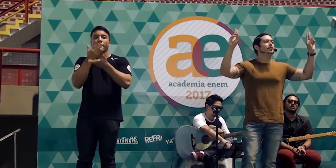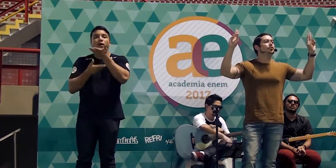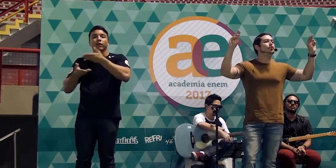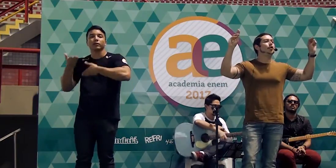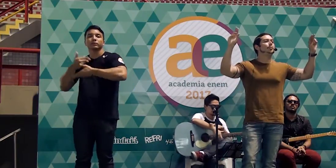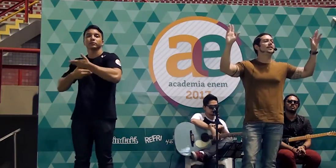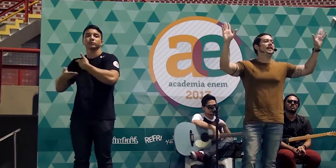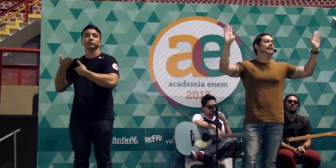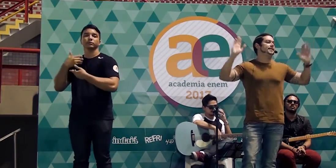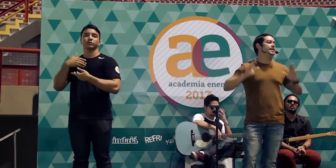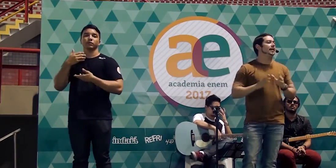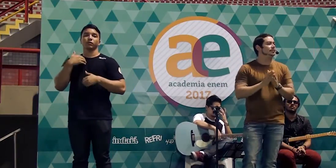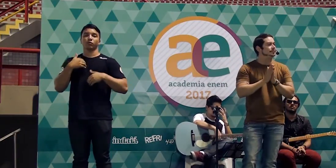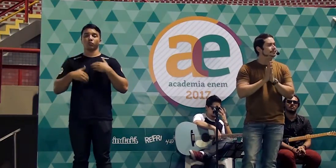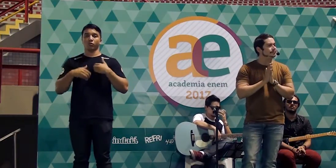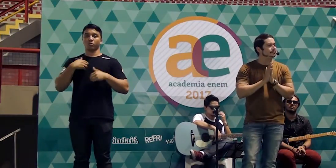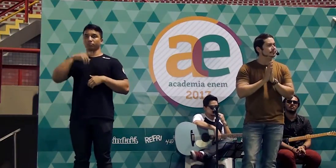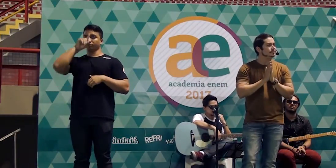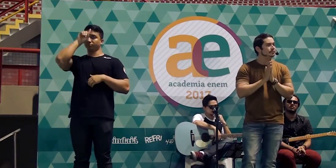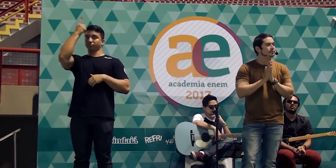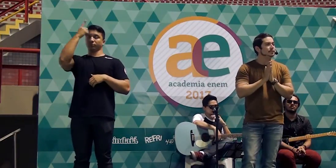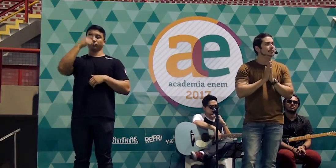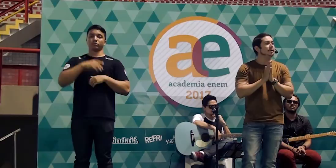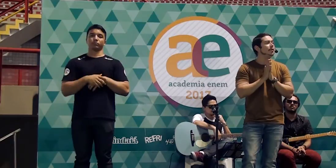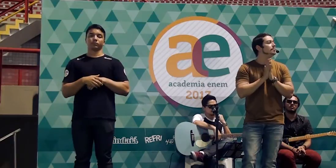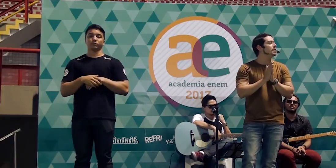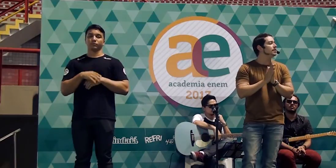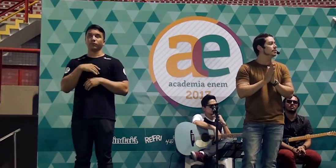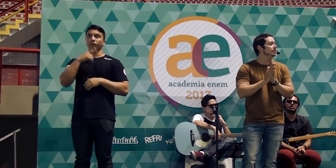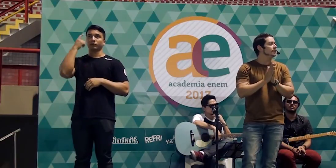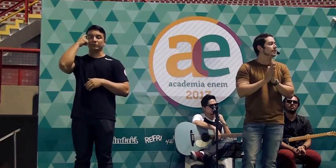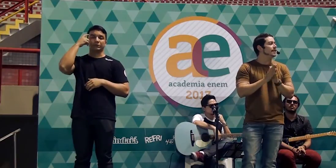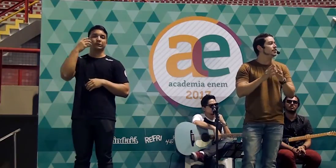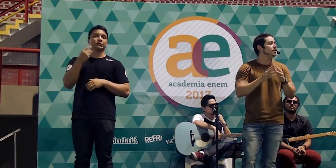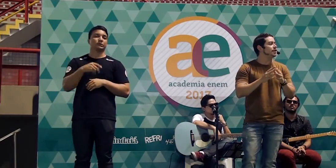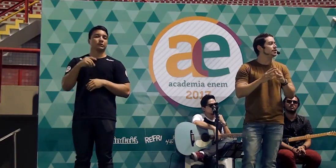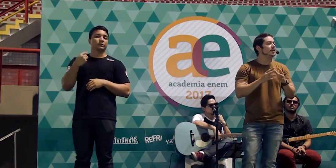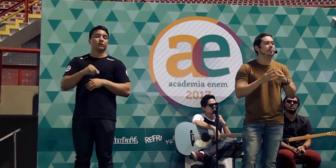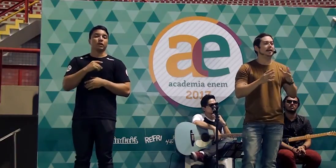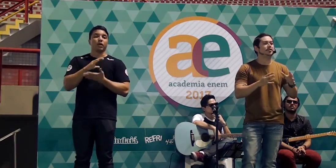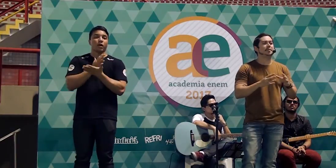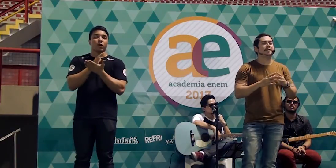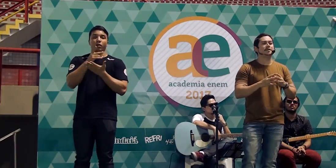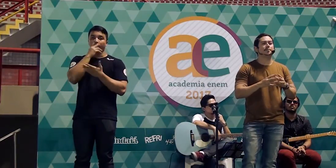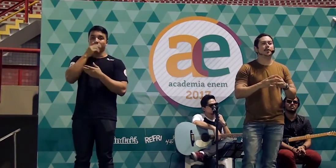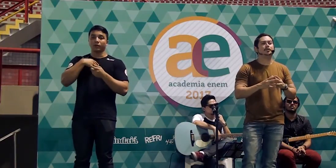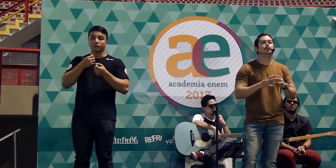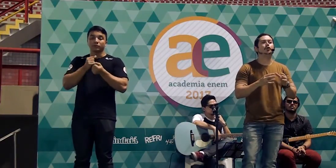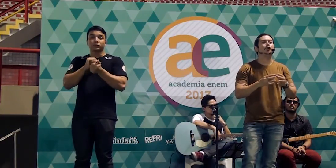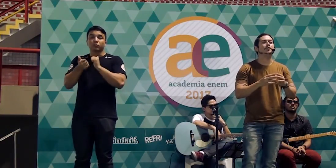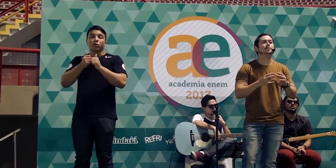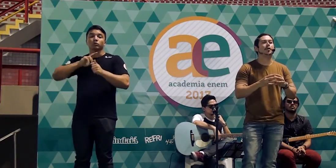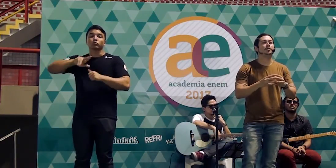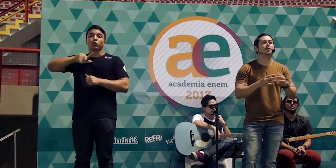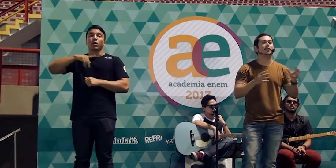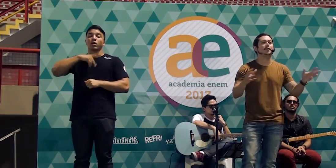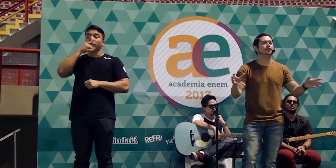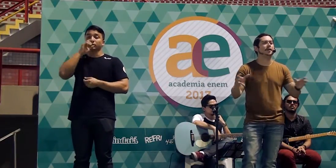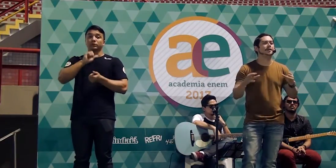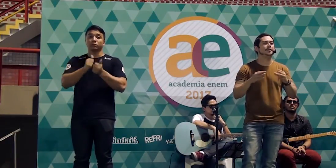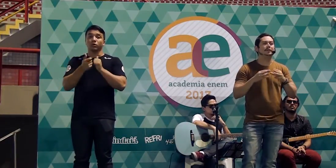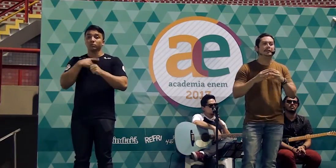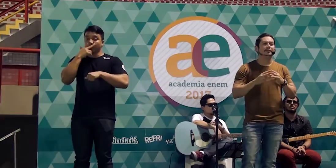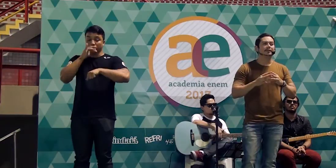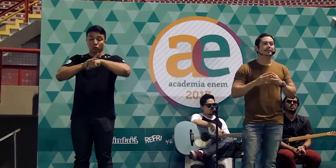de corpo idealizado. Meu amigo, tem gente que não pratica mais esporte, tornou o esporte uma